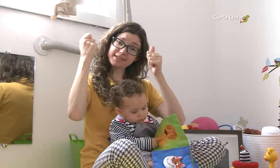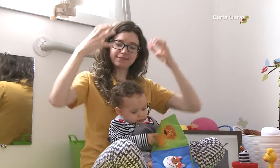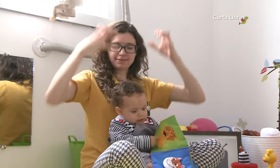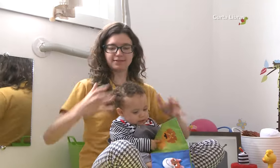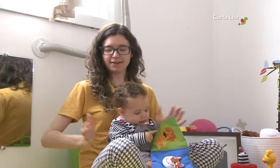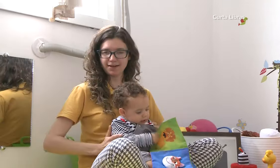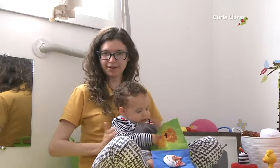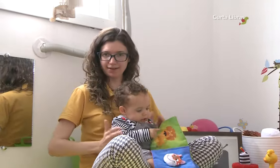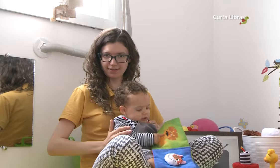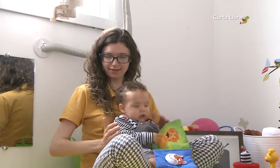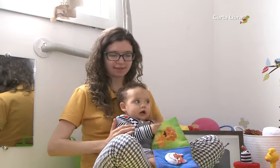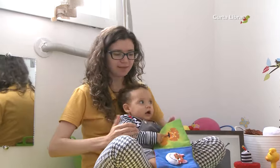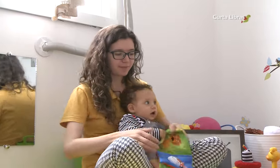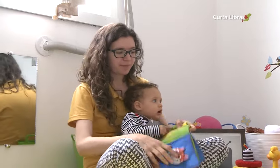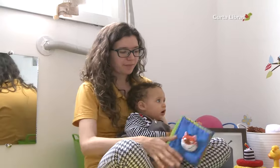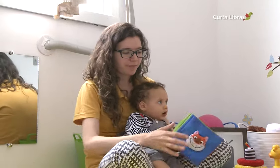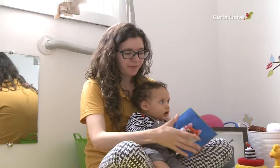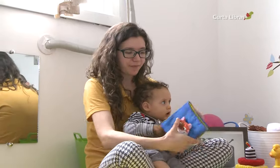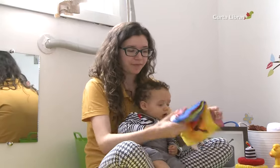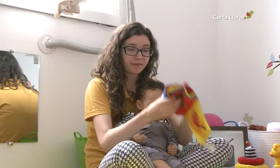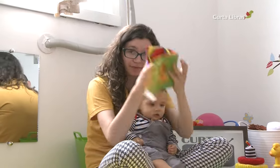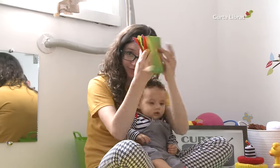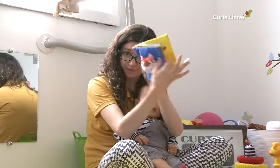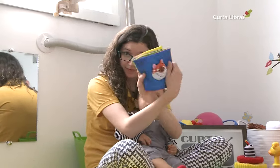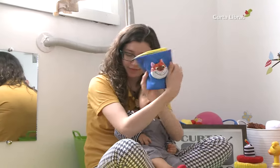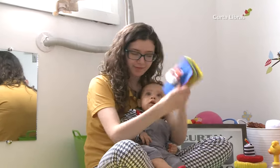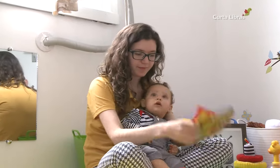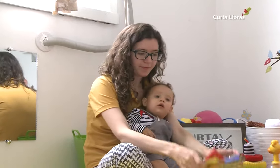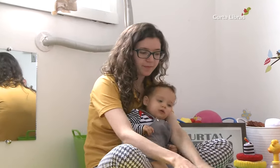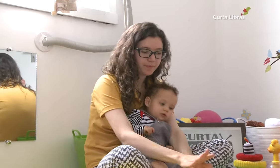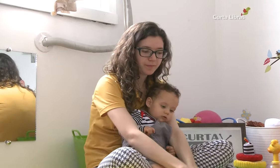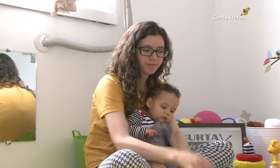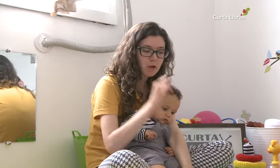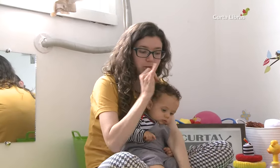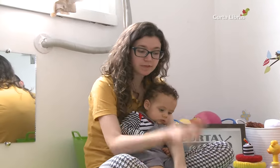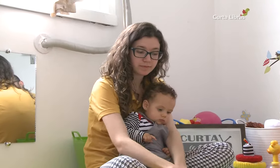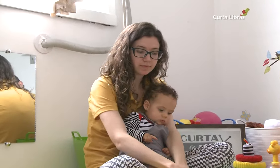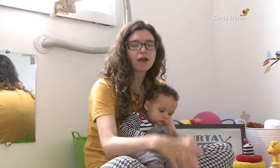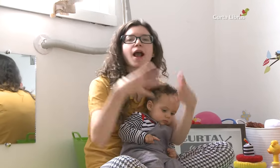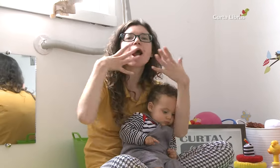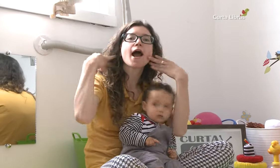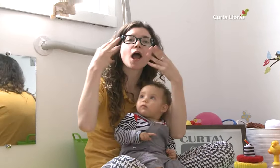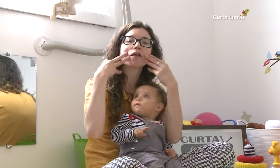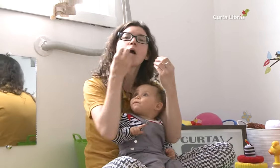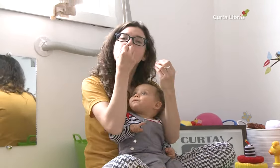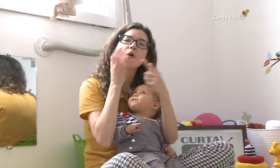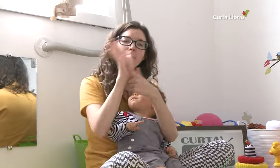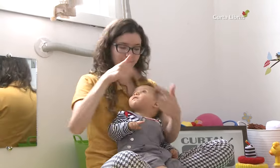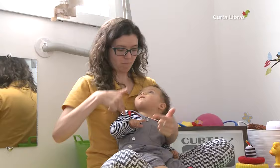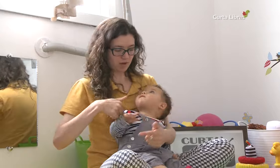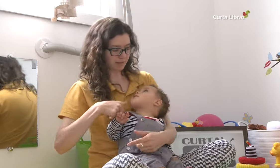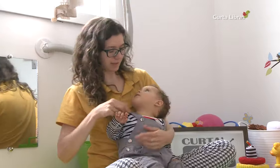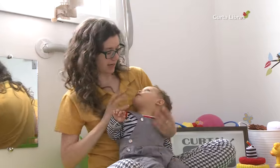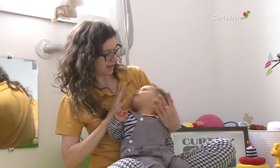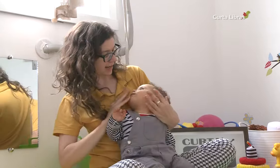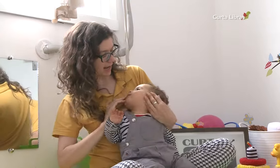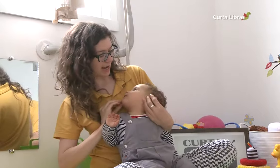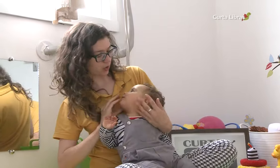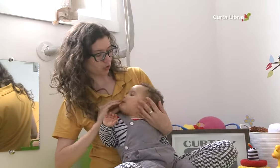como é que eu faço isso, né? Eu coloco ela no colo. E, por exemplo, faço assim. O gato. Eu mostro para ela.